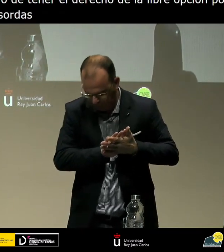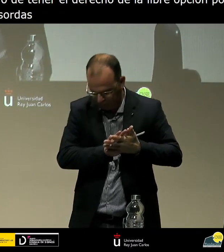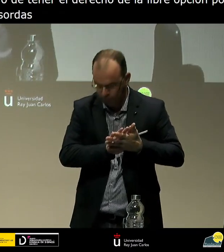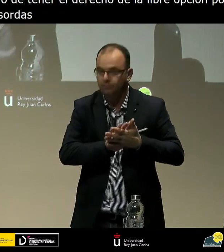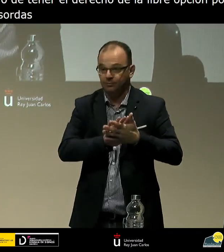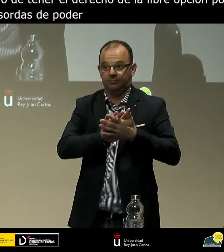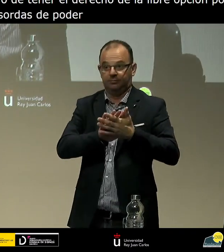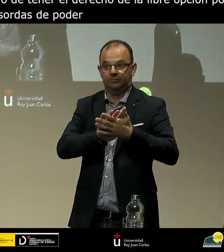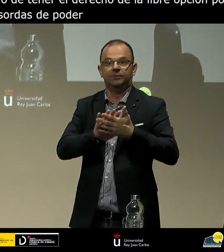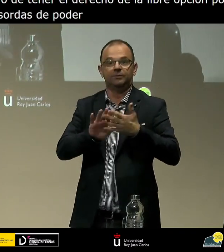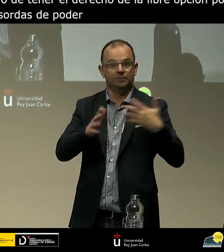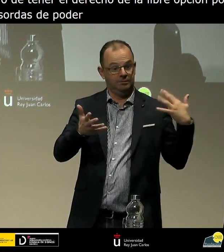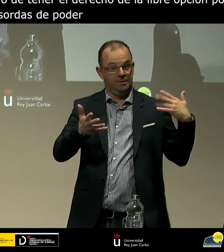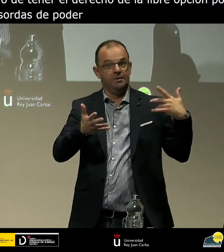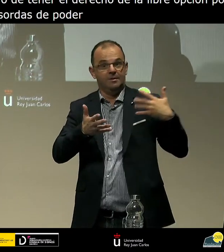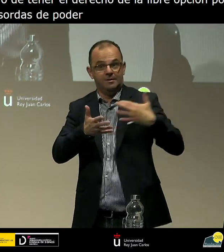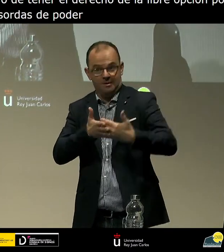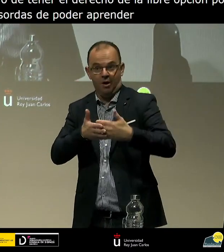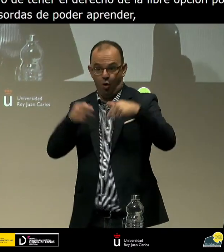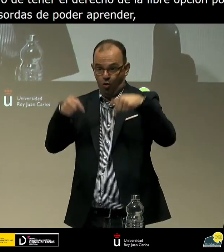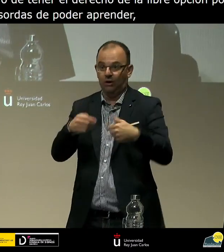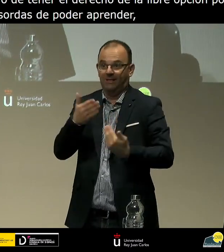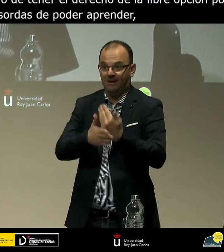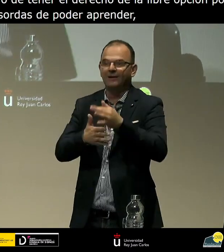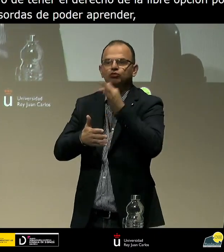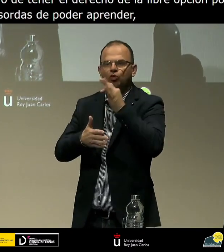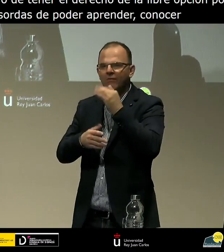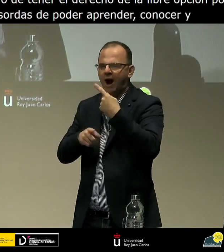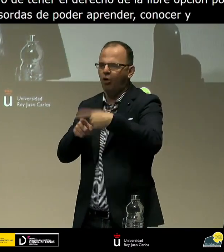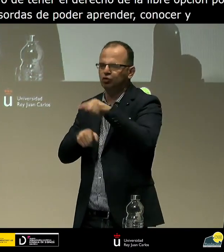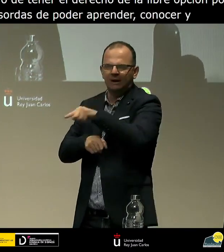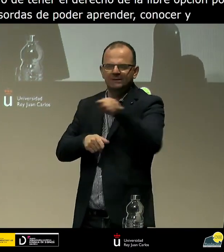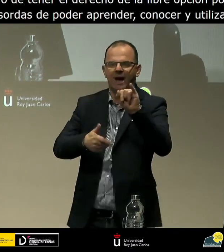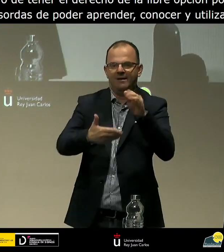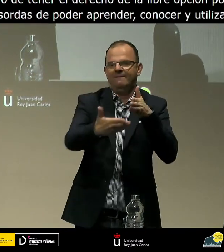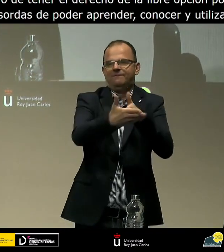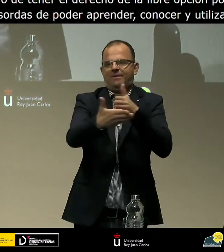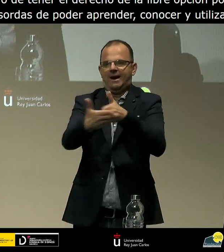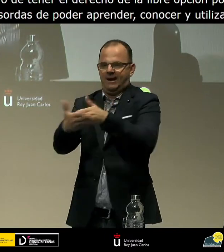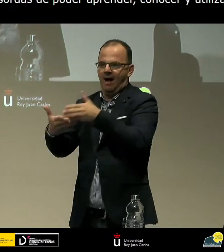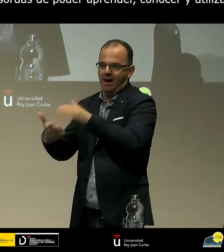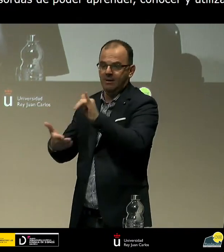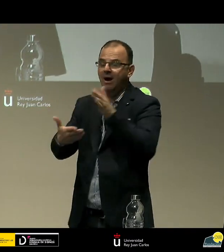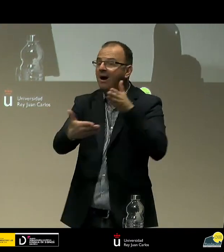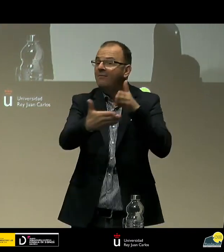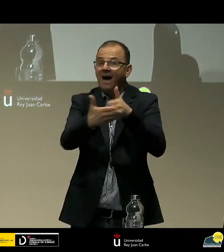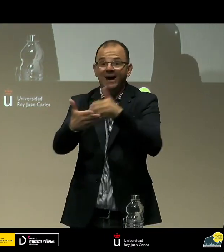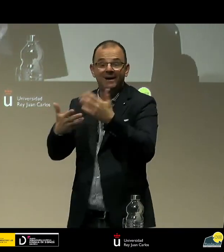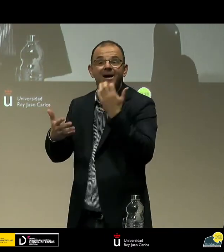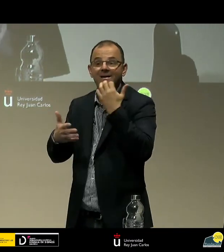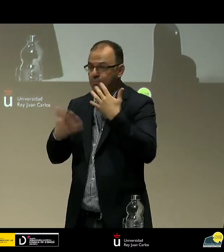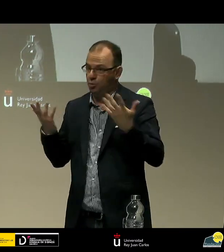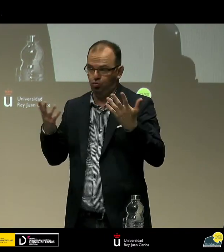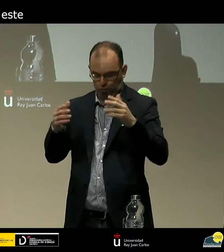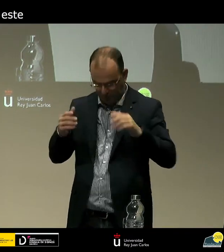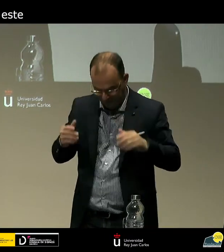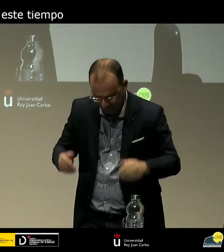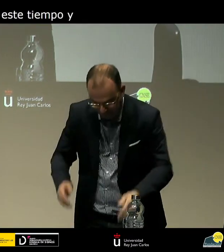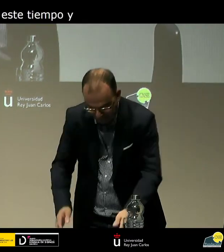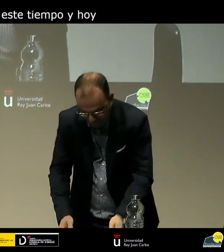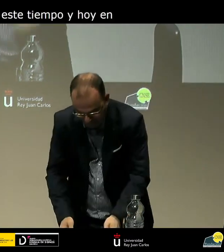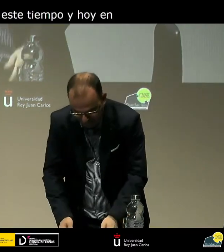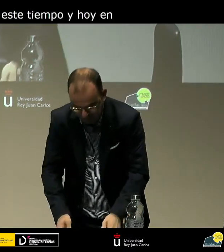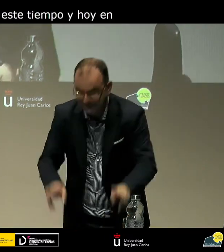utilizar la lengua de signos. Durante todo este tiempo, y hoy en día, todavía existen